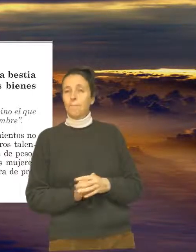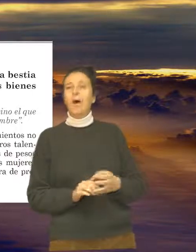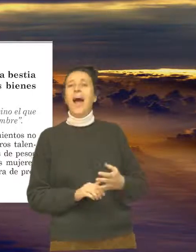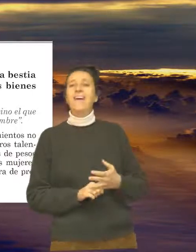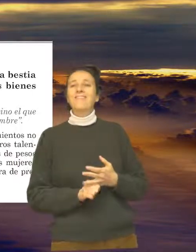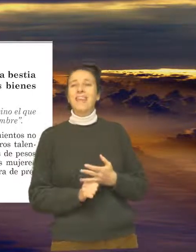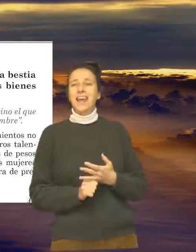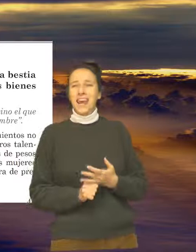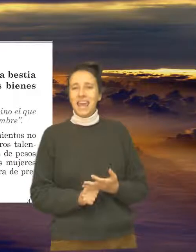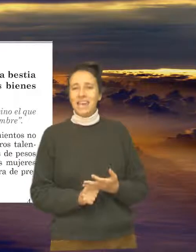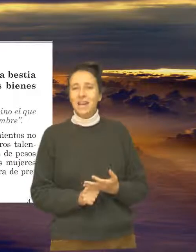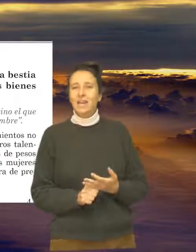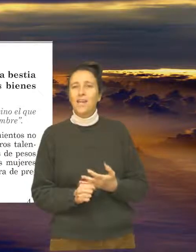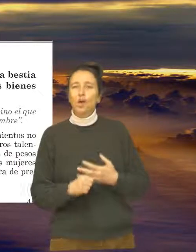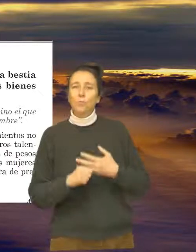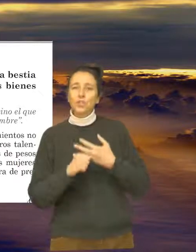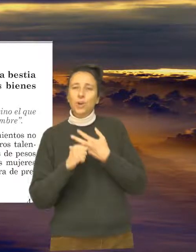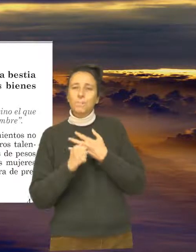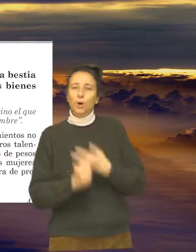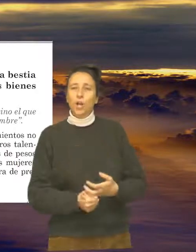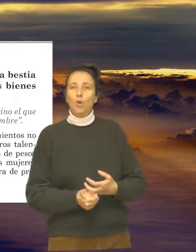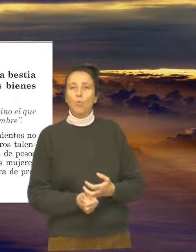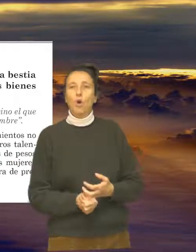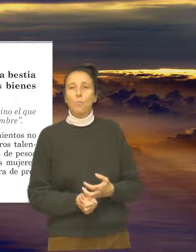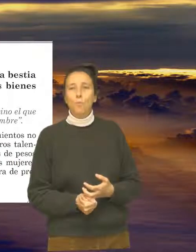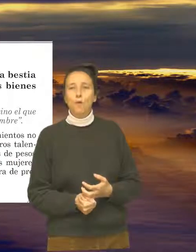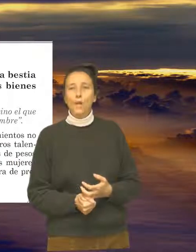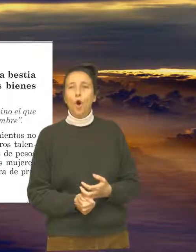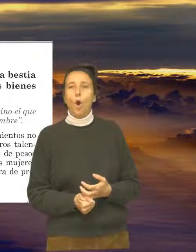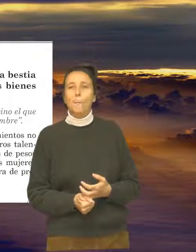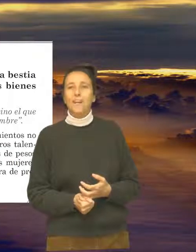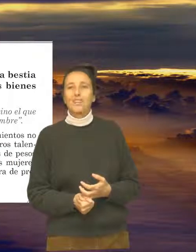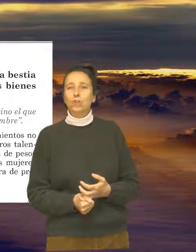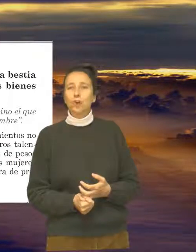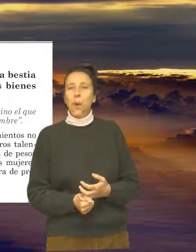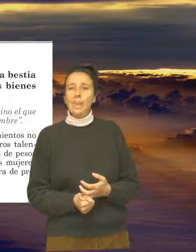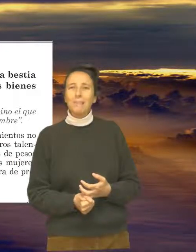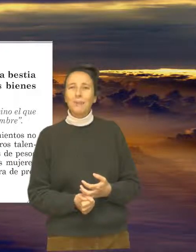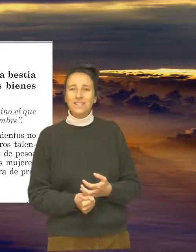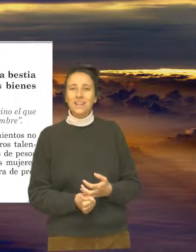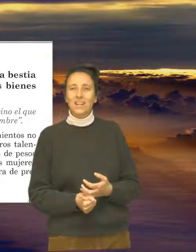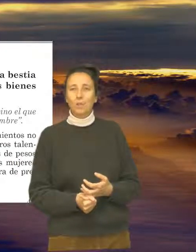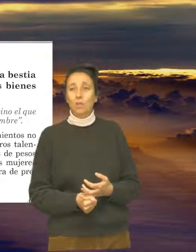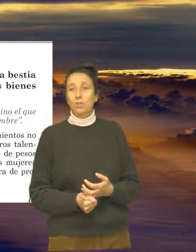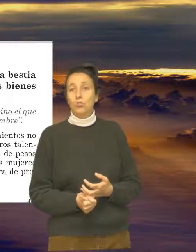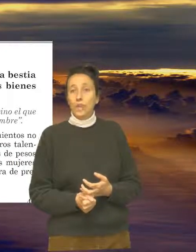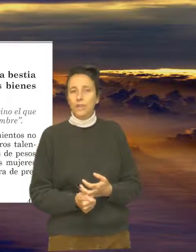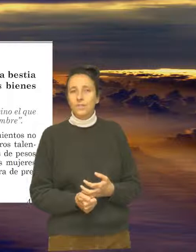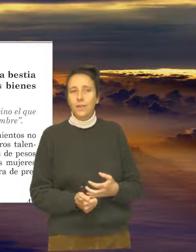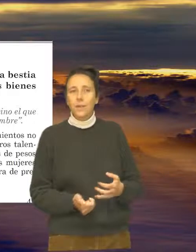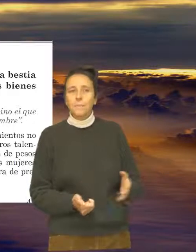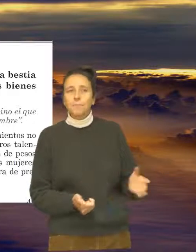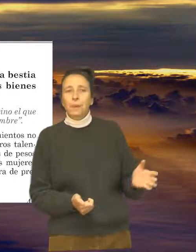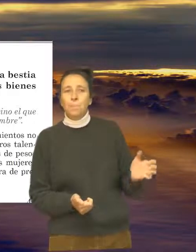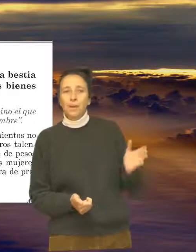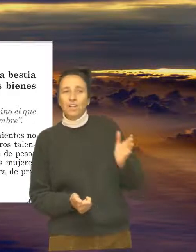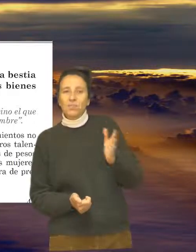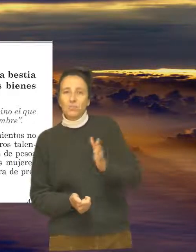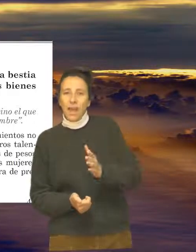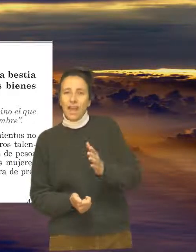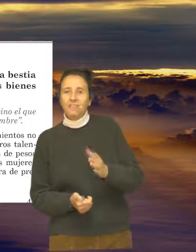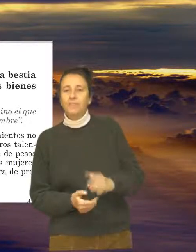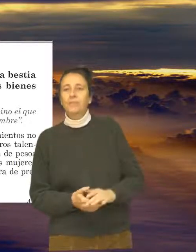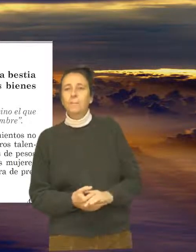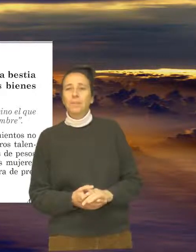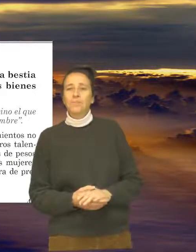el tiempo, hacia la ley, y cómo se impone con un poder opresor y perseguidor de los fieles. Pero